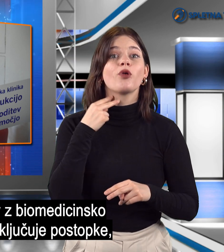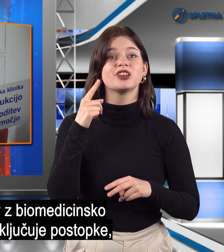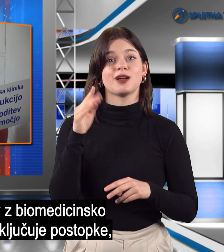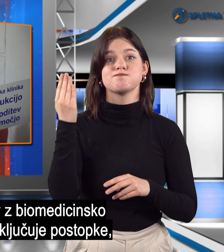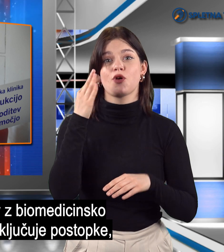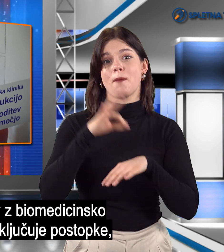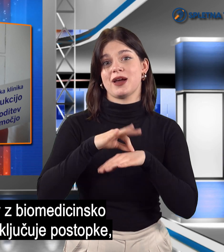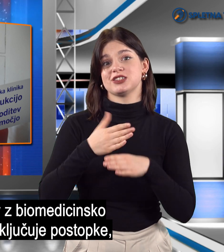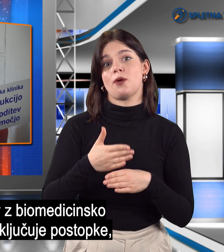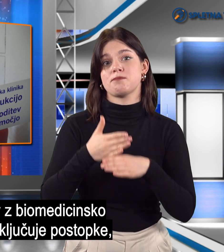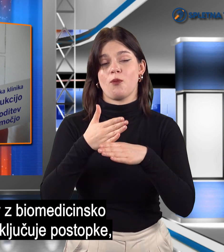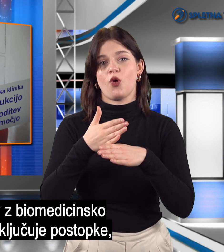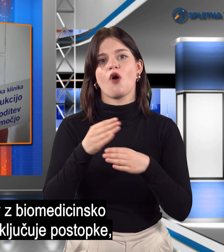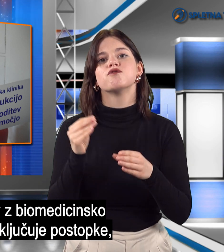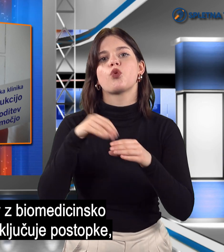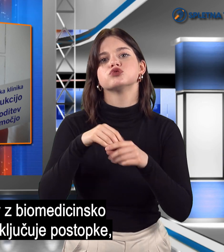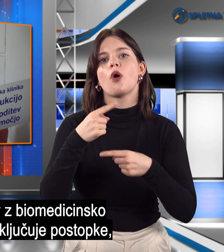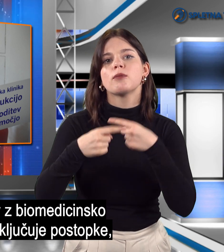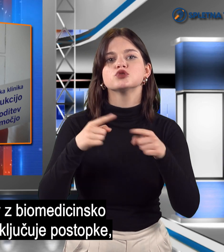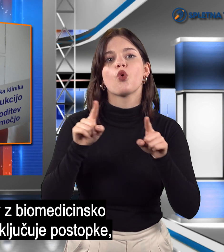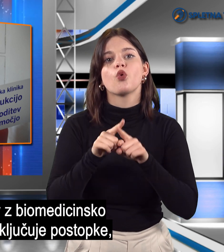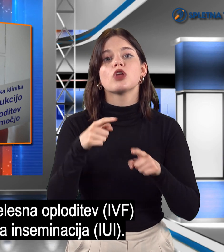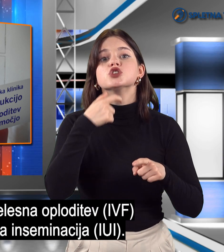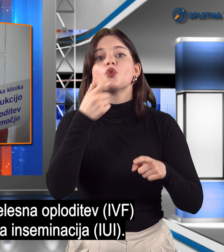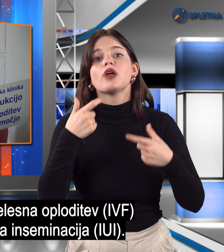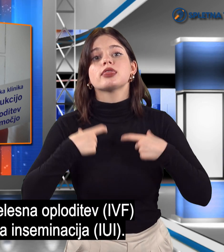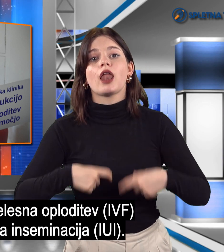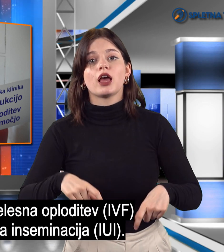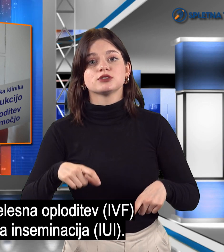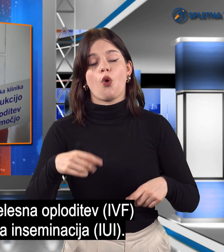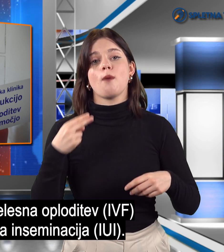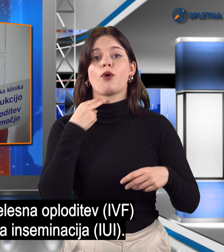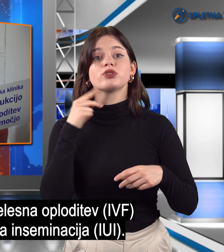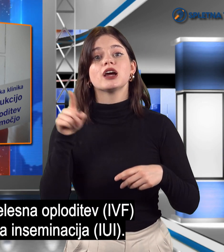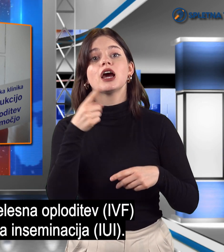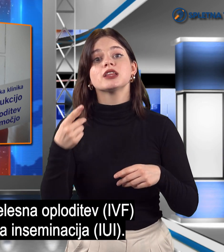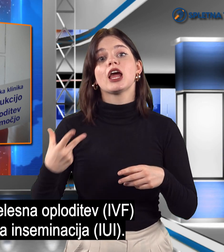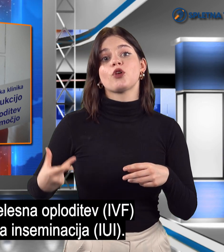bo dovoljena v izjemnih primerih, nadomestno materinstvo pa ostaja